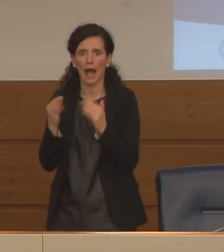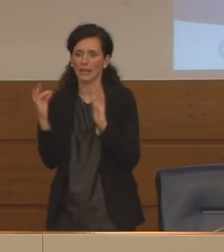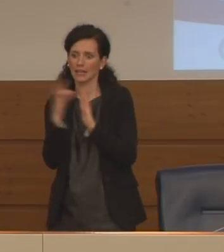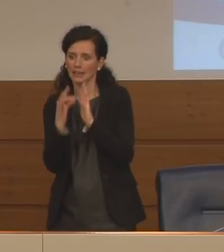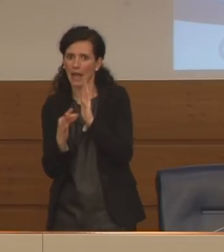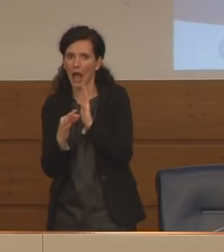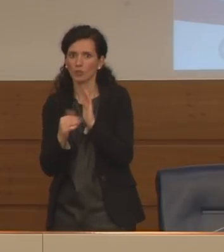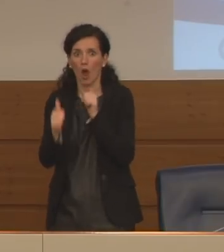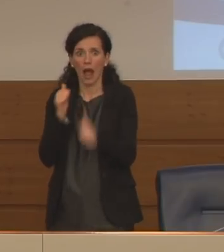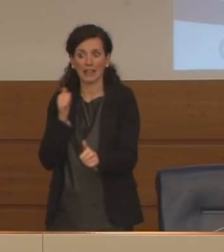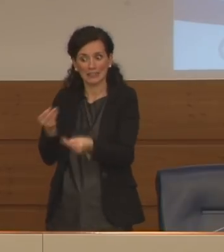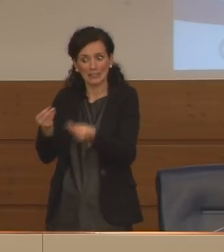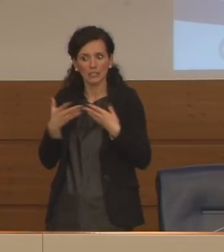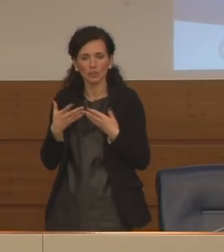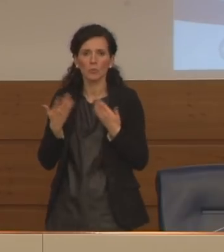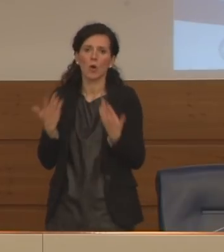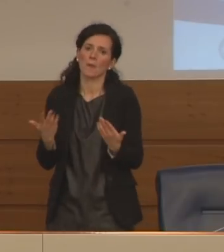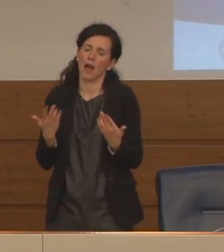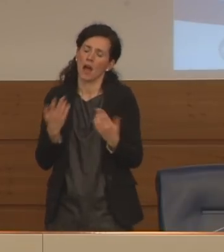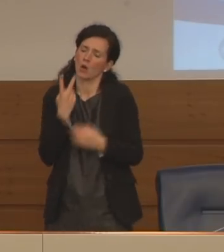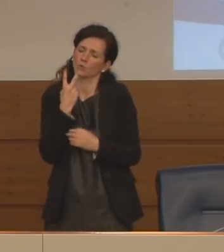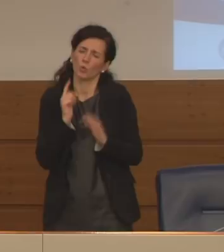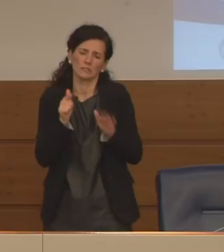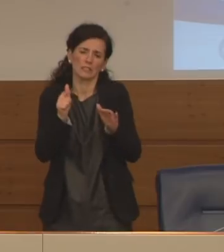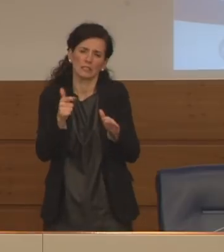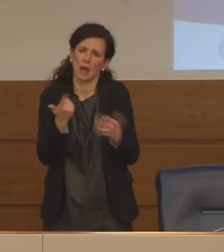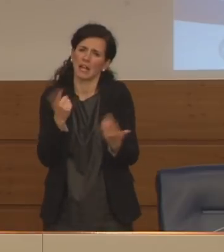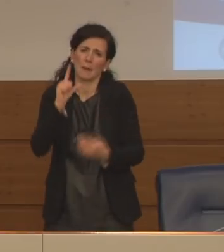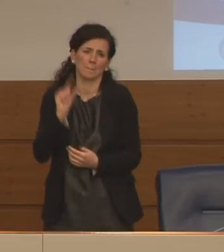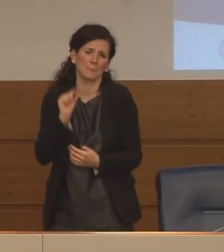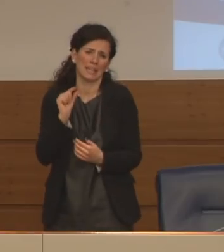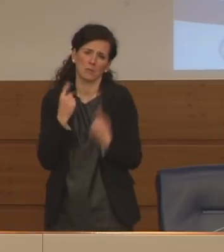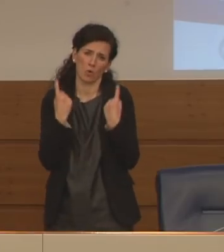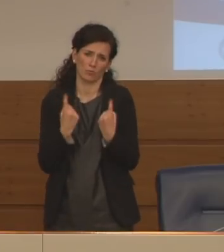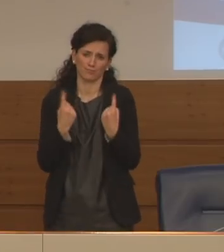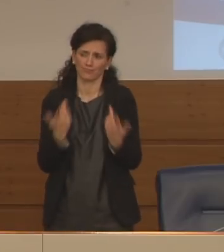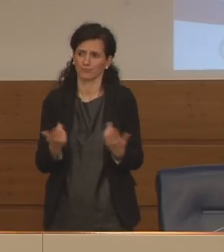comunque due settimane sono il minimo indispensabile